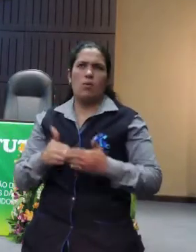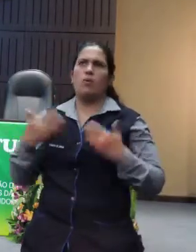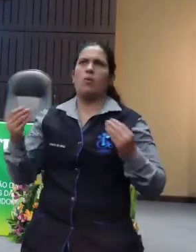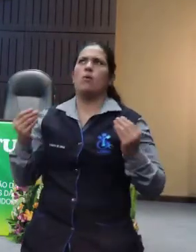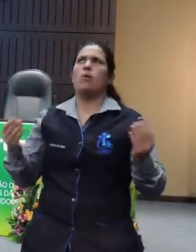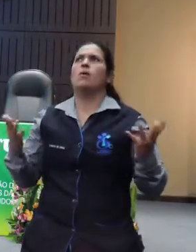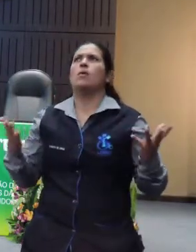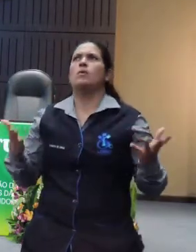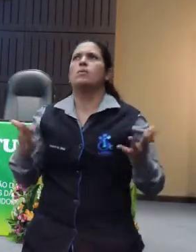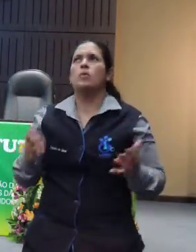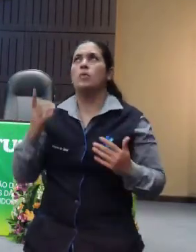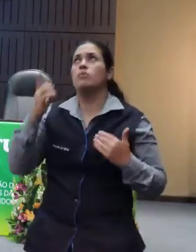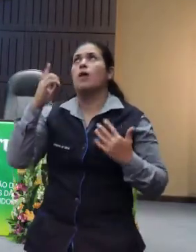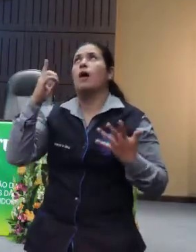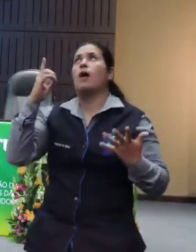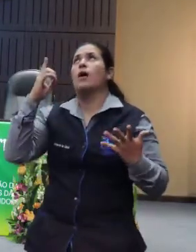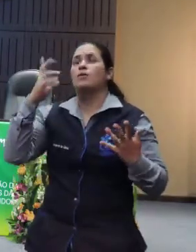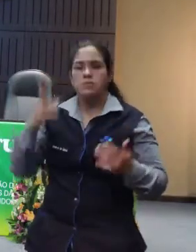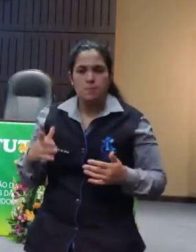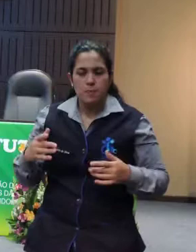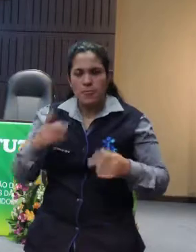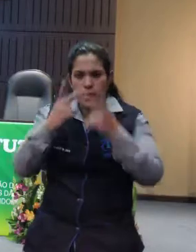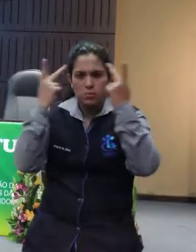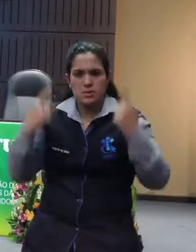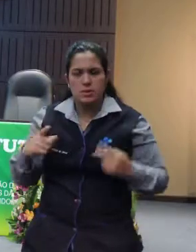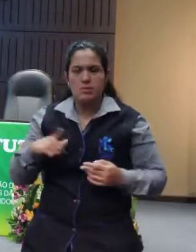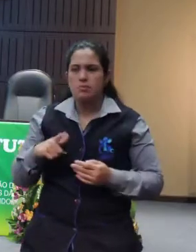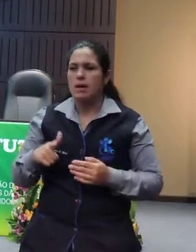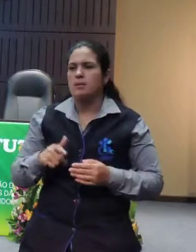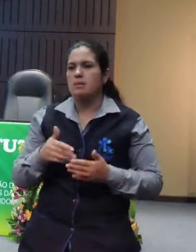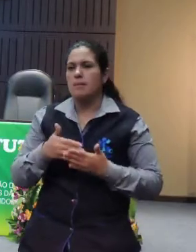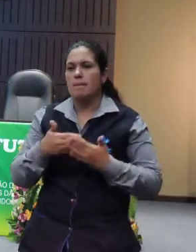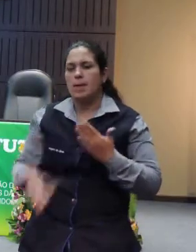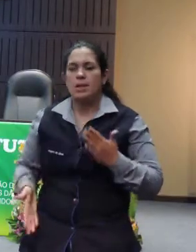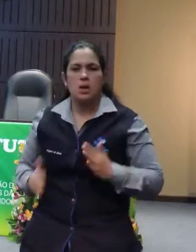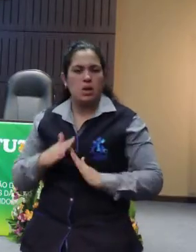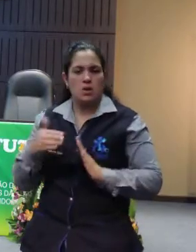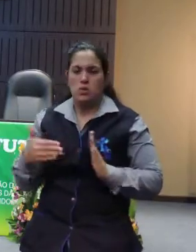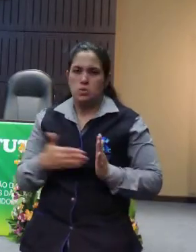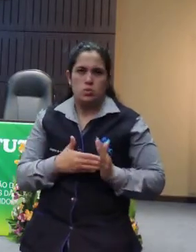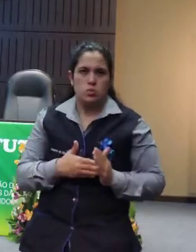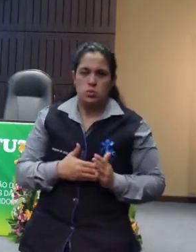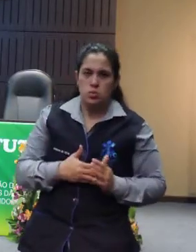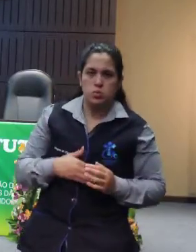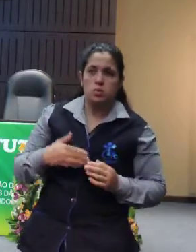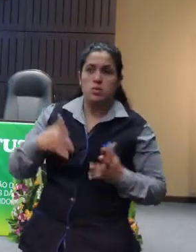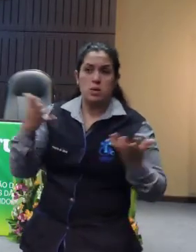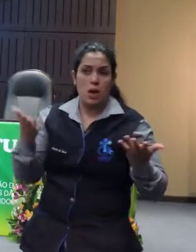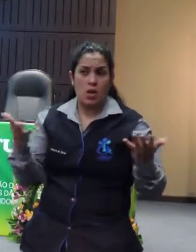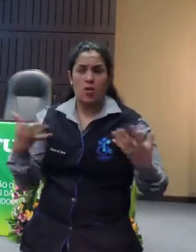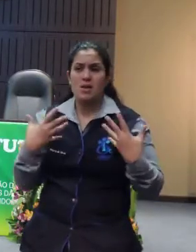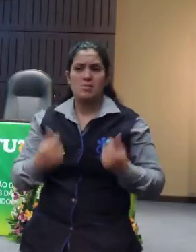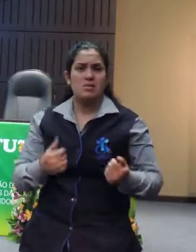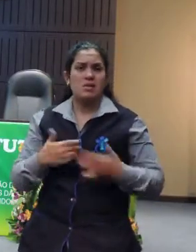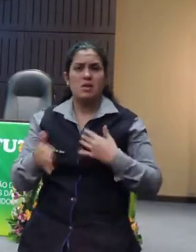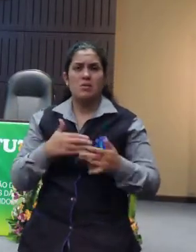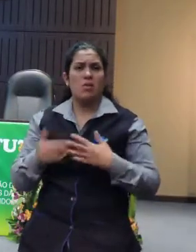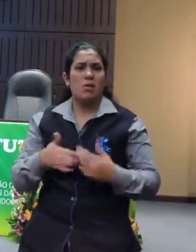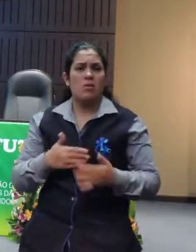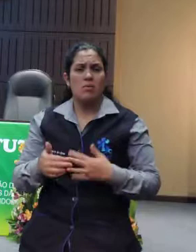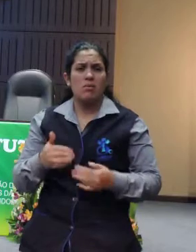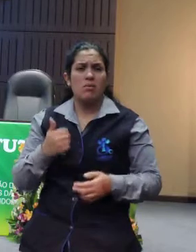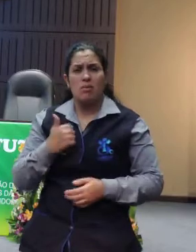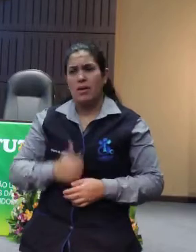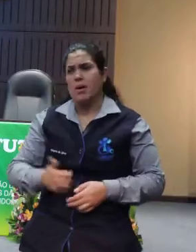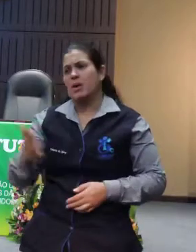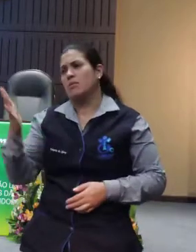Deus, o ser humano está numa degradação tão grande da sua essência que ele está aceitando qualquer porcaria. Pelo